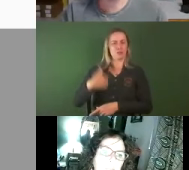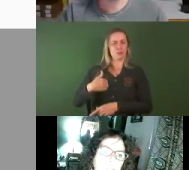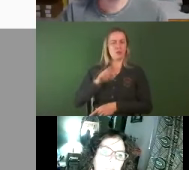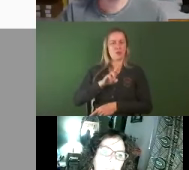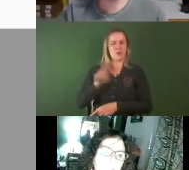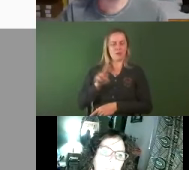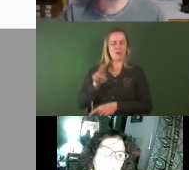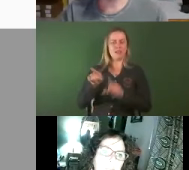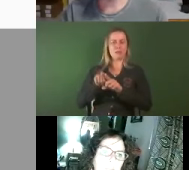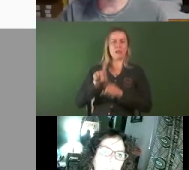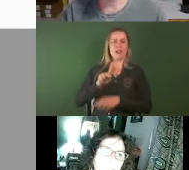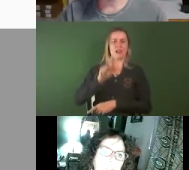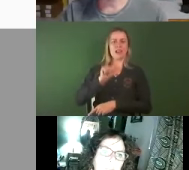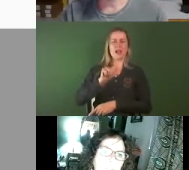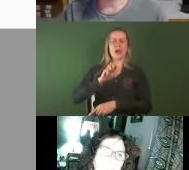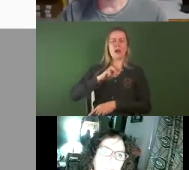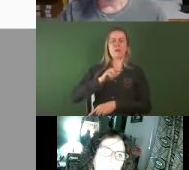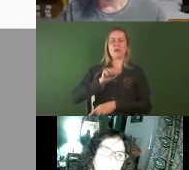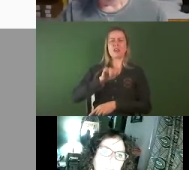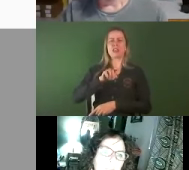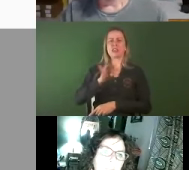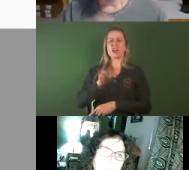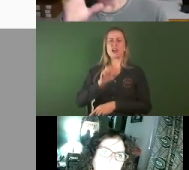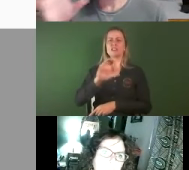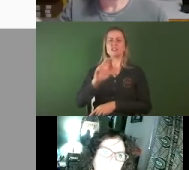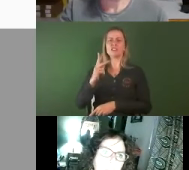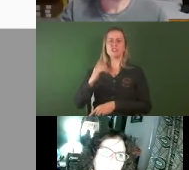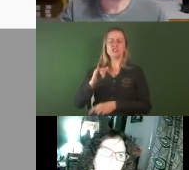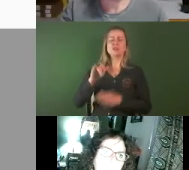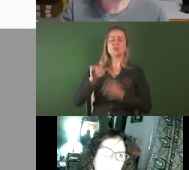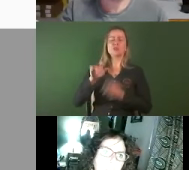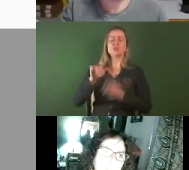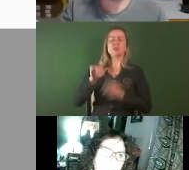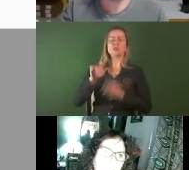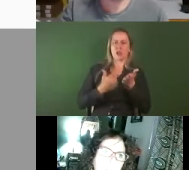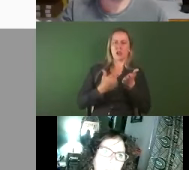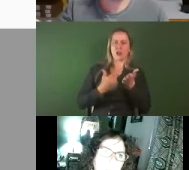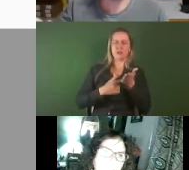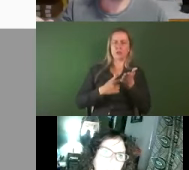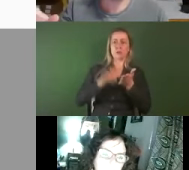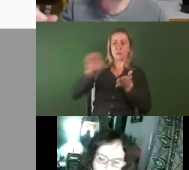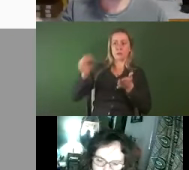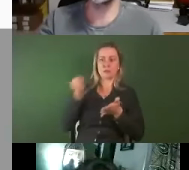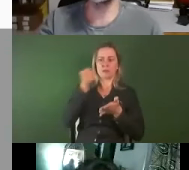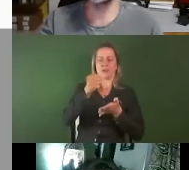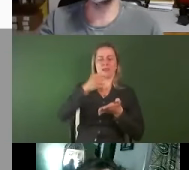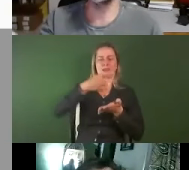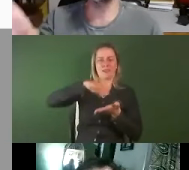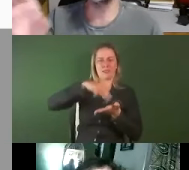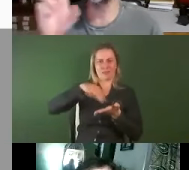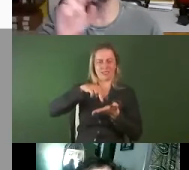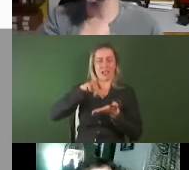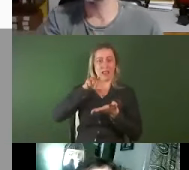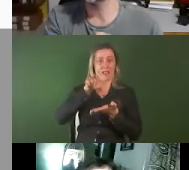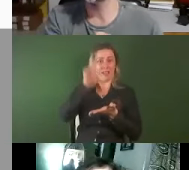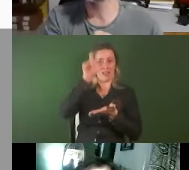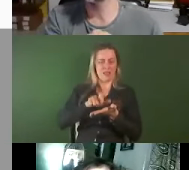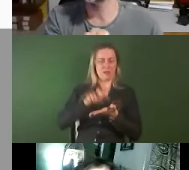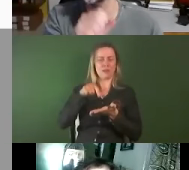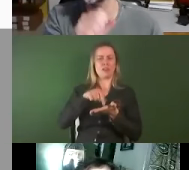o Kamaitachi é um livro em que ele pega esse dançarino de Butô, né, o Tatsumi, e ele vai